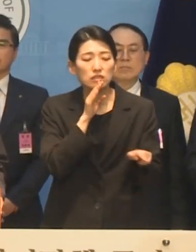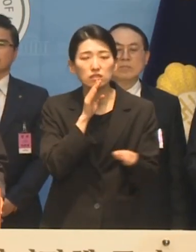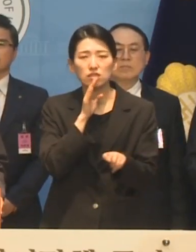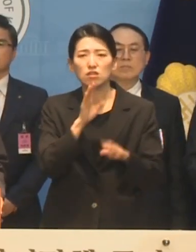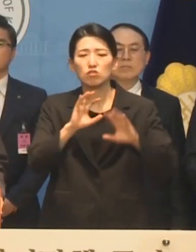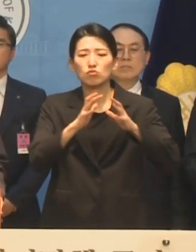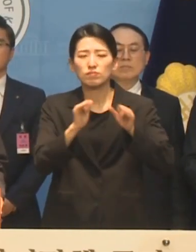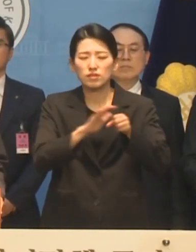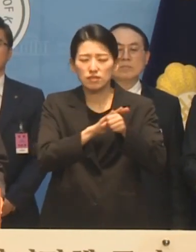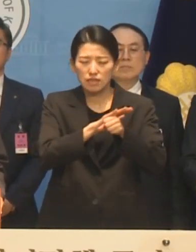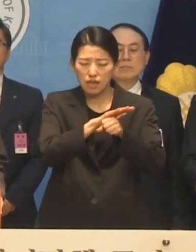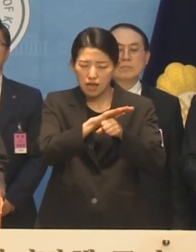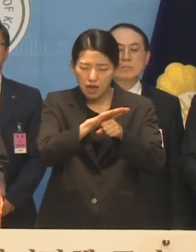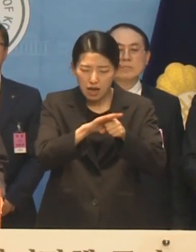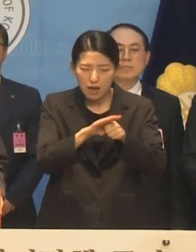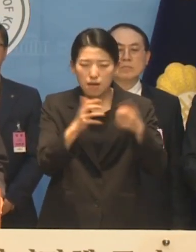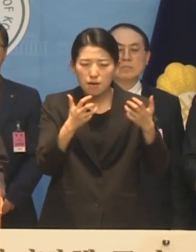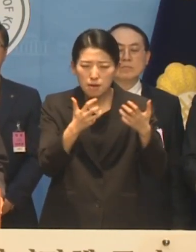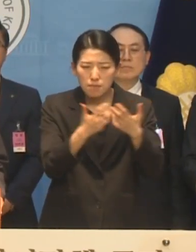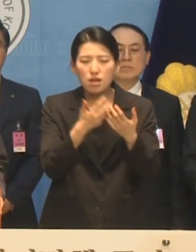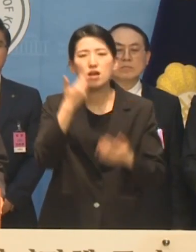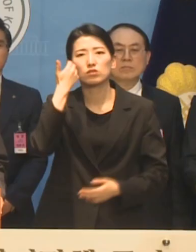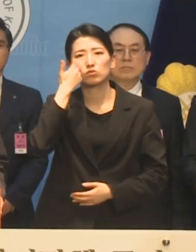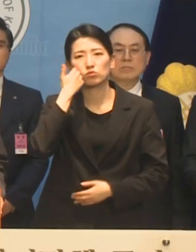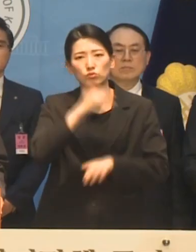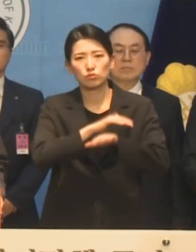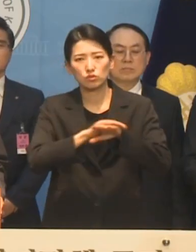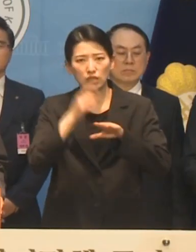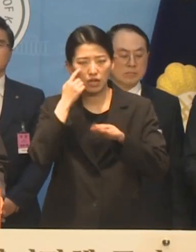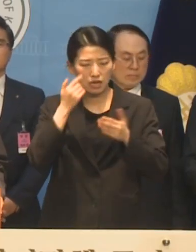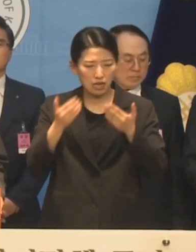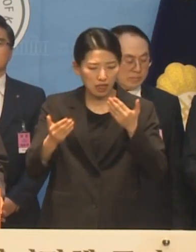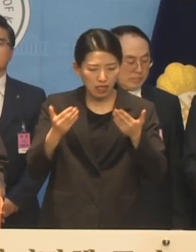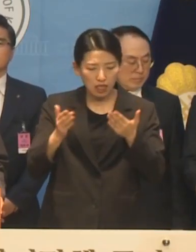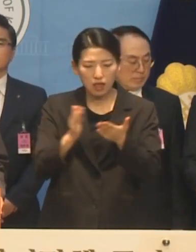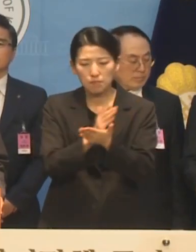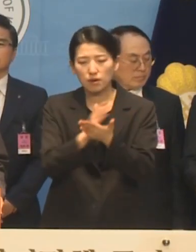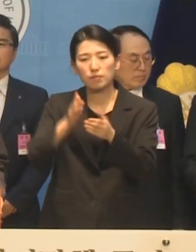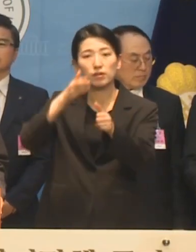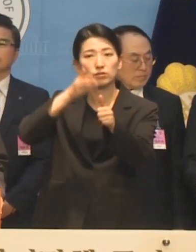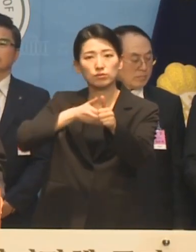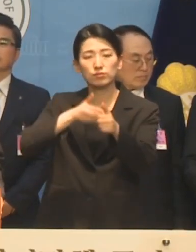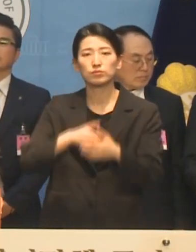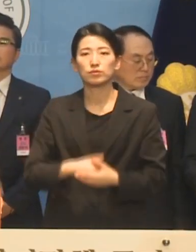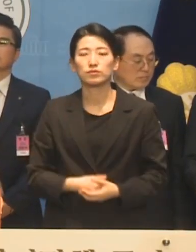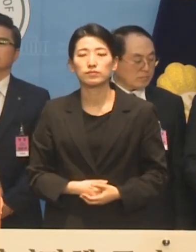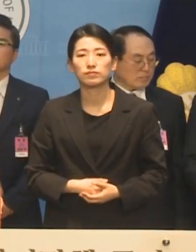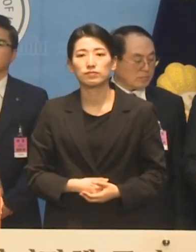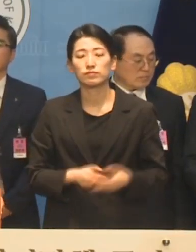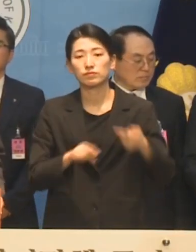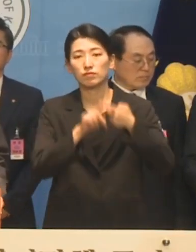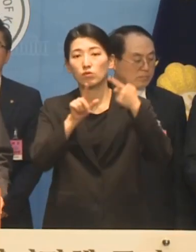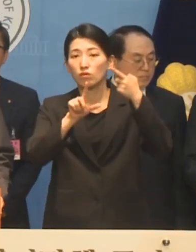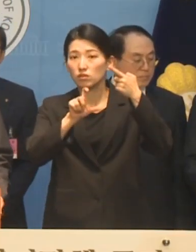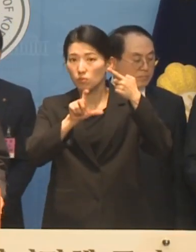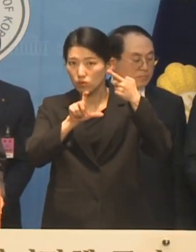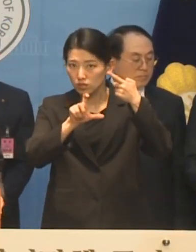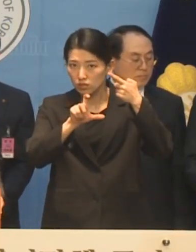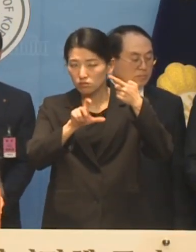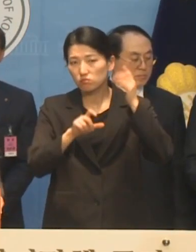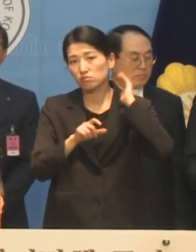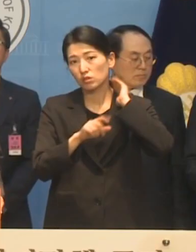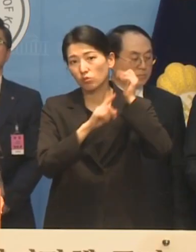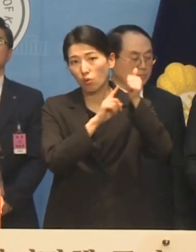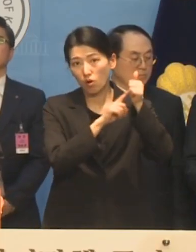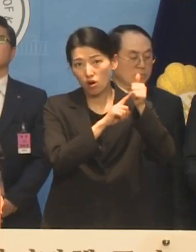사랑하는 마음이 담겼는지 객관적으로 판단해 보기 바랍니다. 지난 1월 15일 관저에 있는